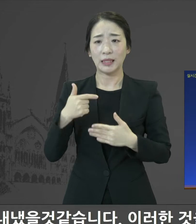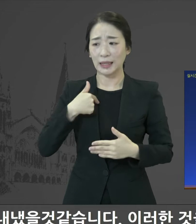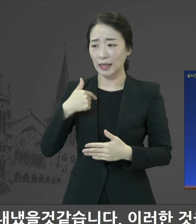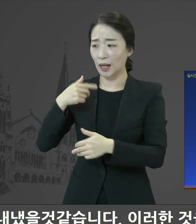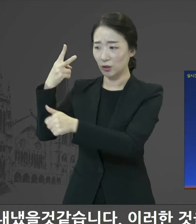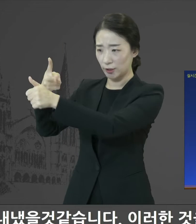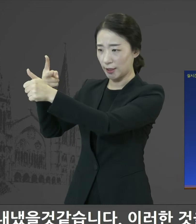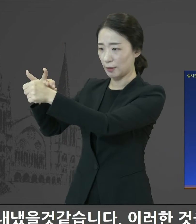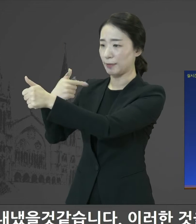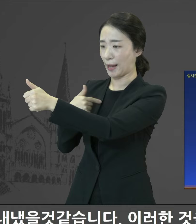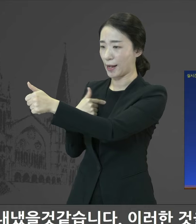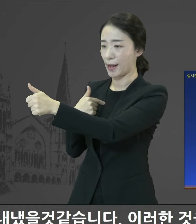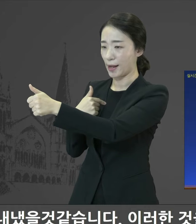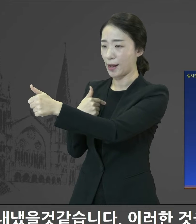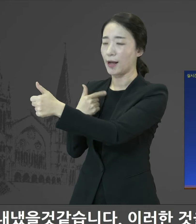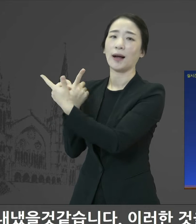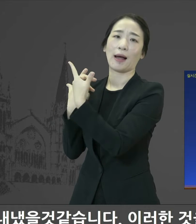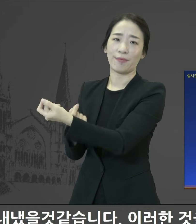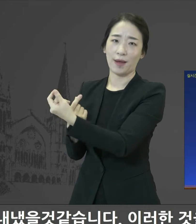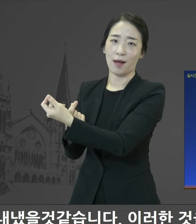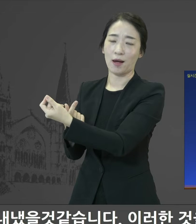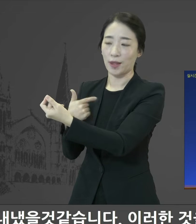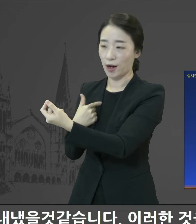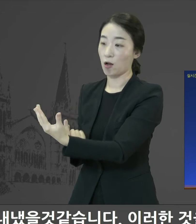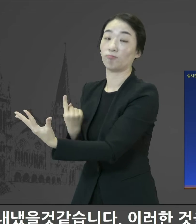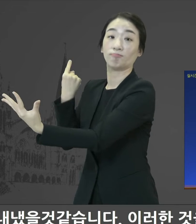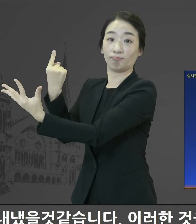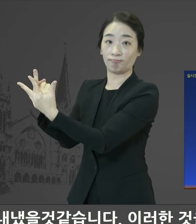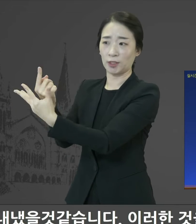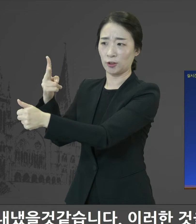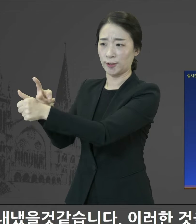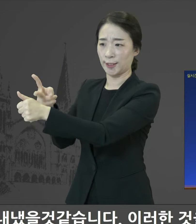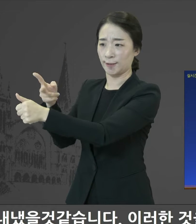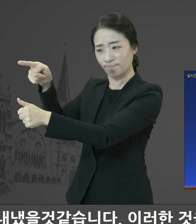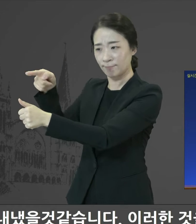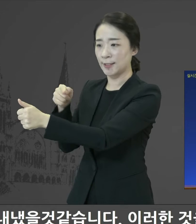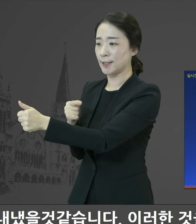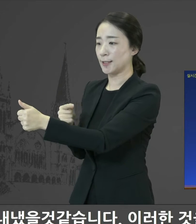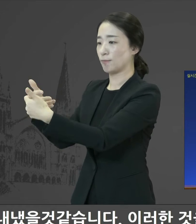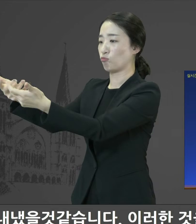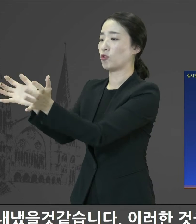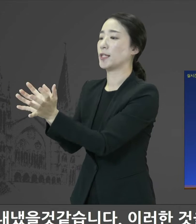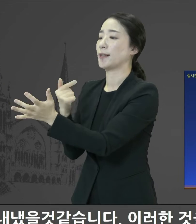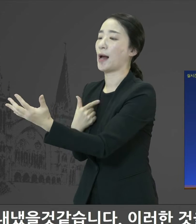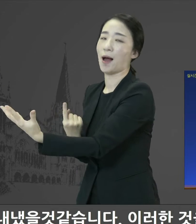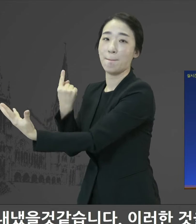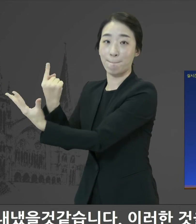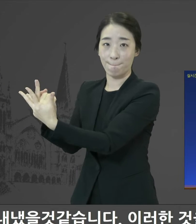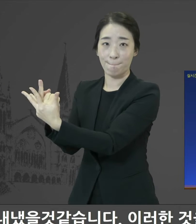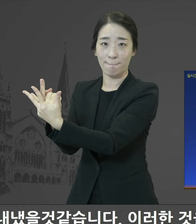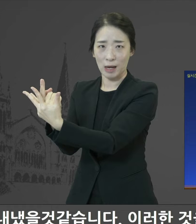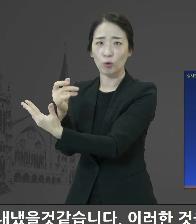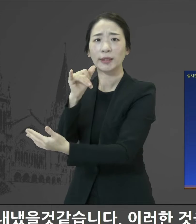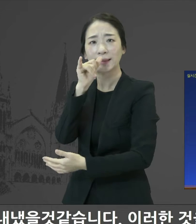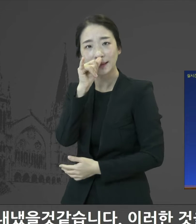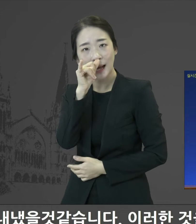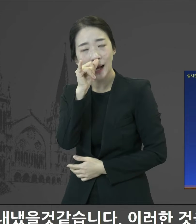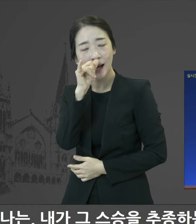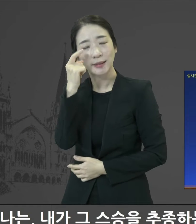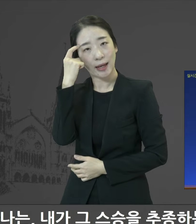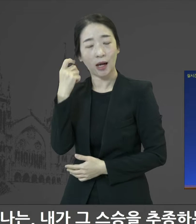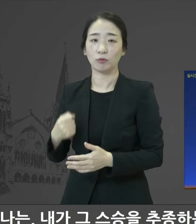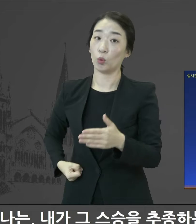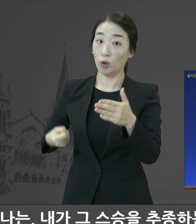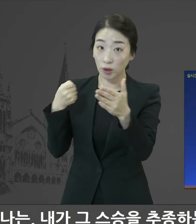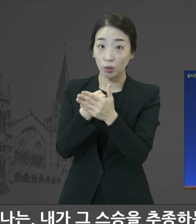속한 사람이다, 내가 그 스승을 추종하는 사람이다 라는 그 자신의 결단도